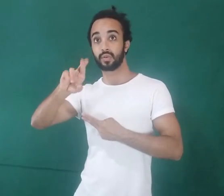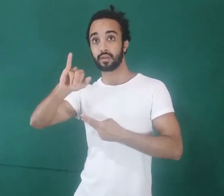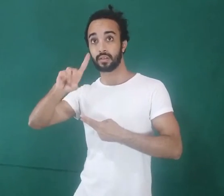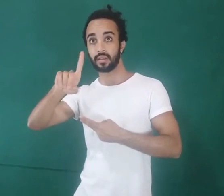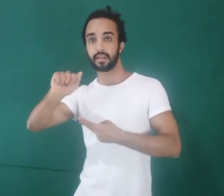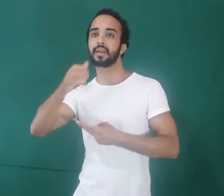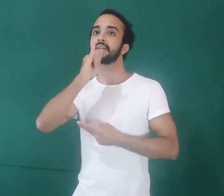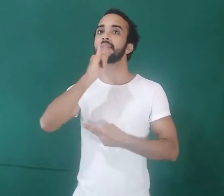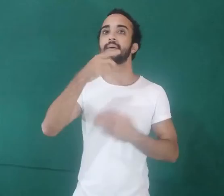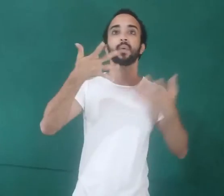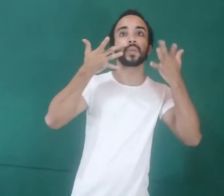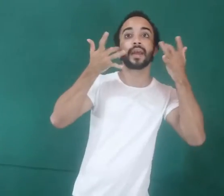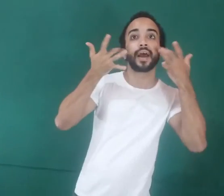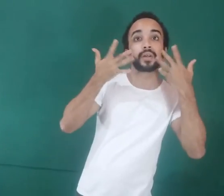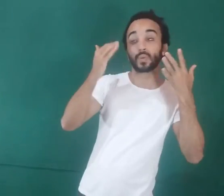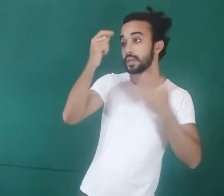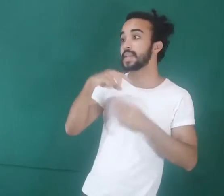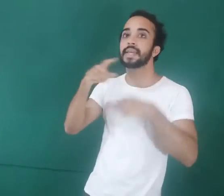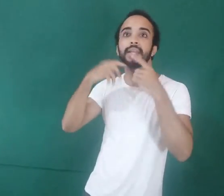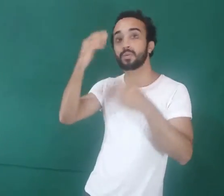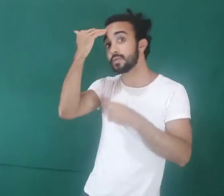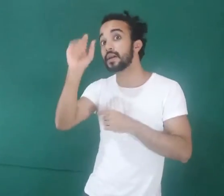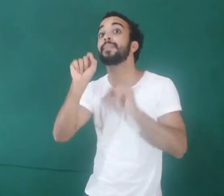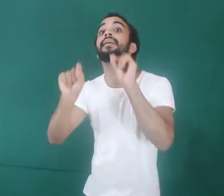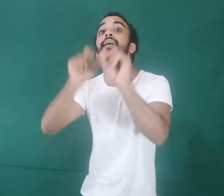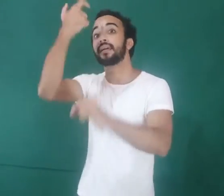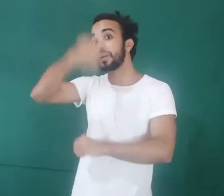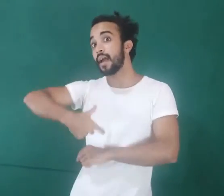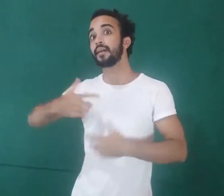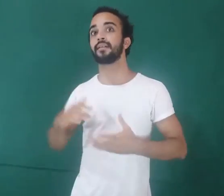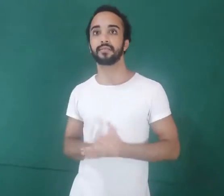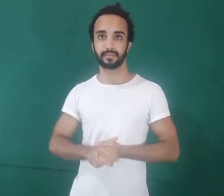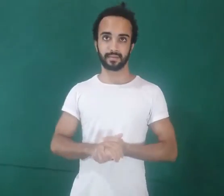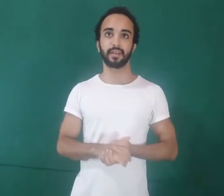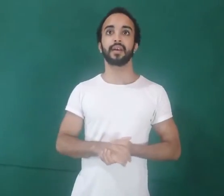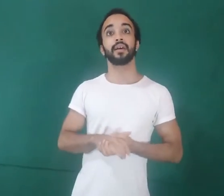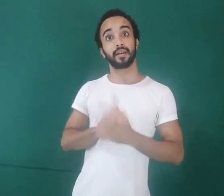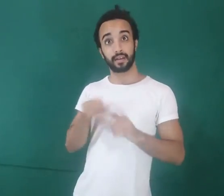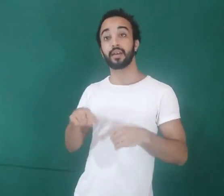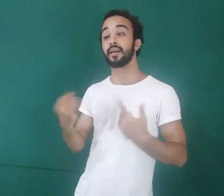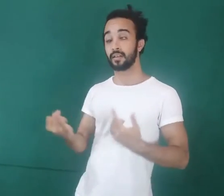que é Pedro Toscano, que ninguém sabe que é Inês Maia? Isso dá pé na internet, viu? Isso dá pé na